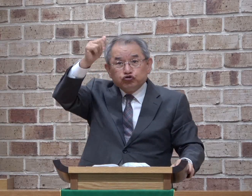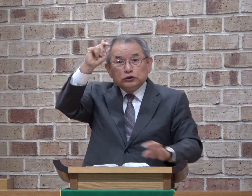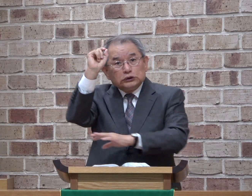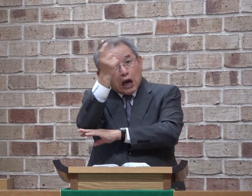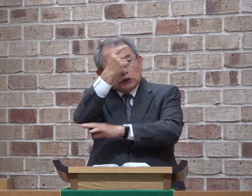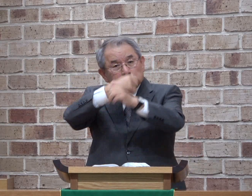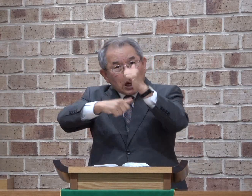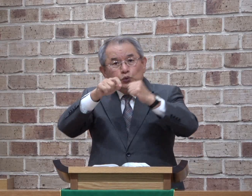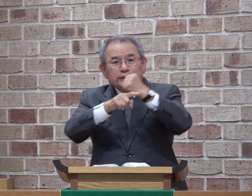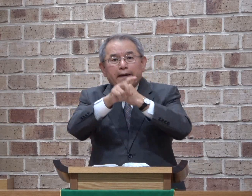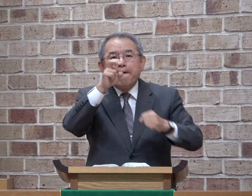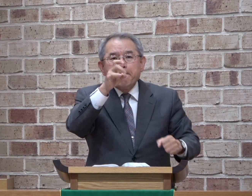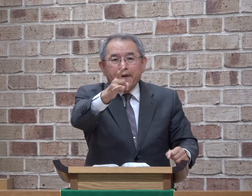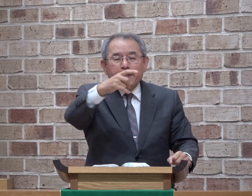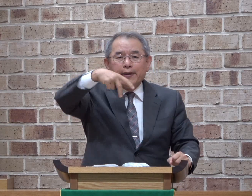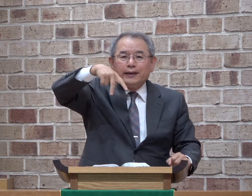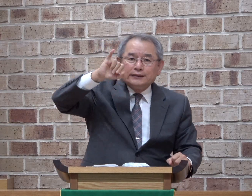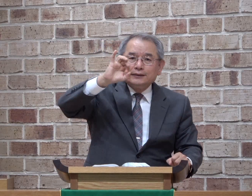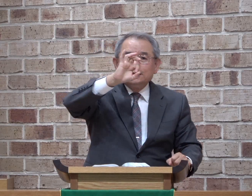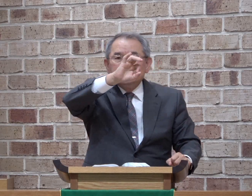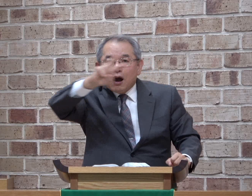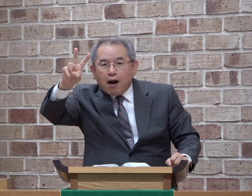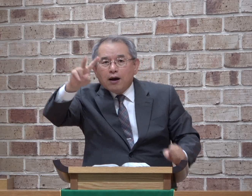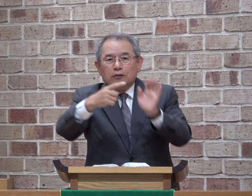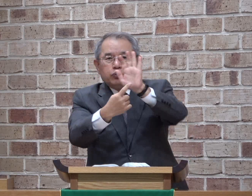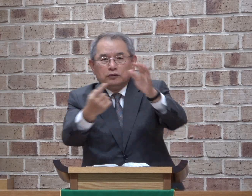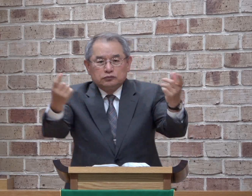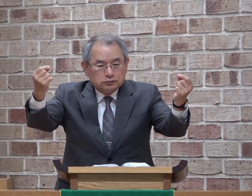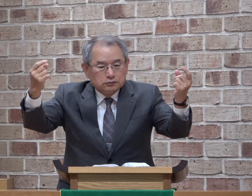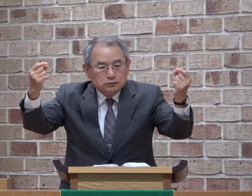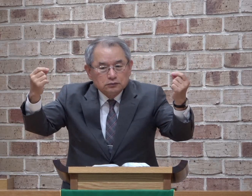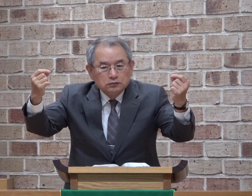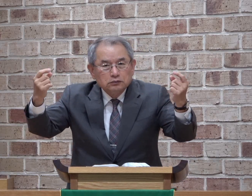다윗의 자손이요 그분은 곧 메시아란 뜻입니다.